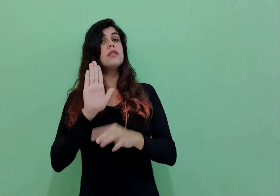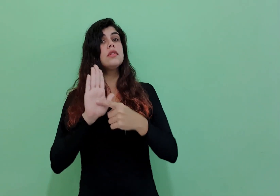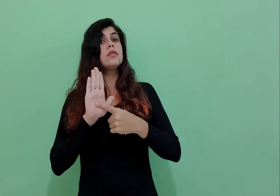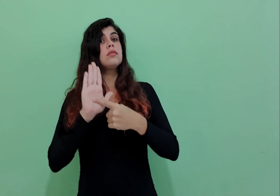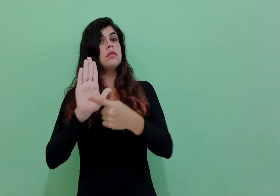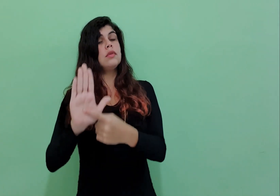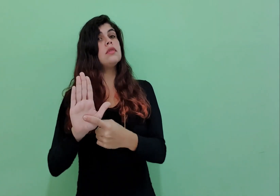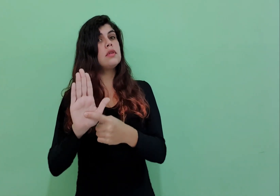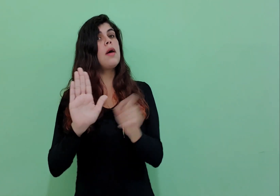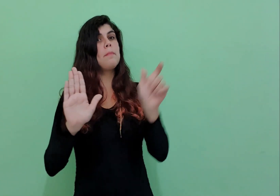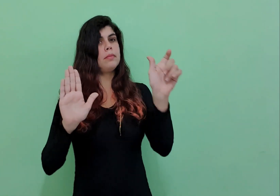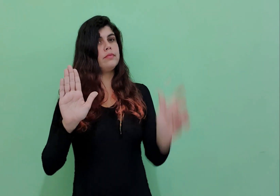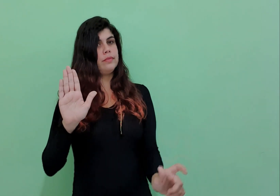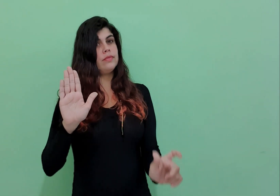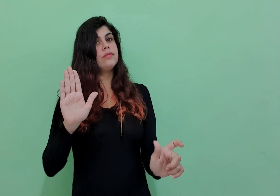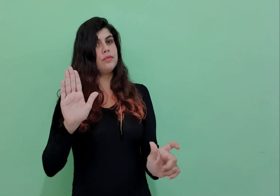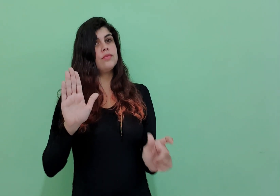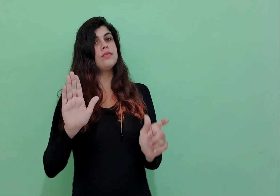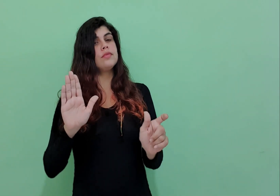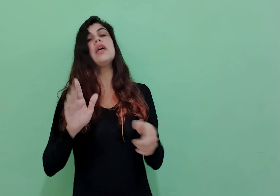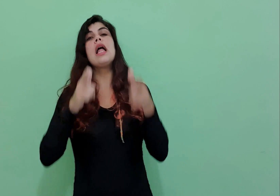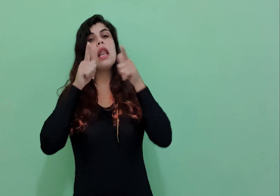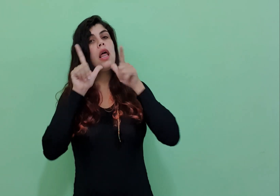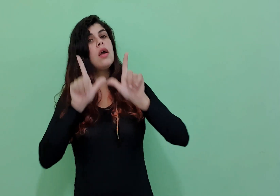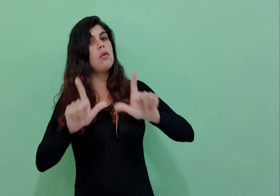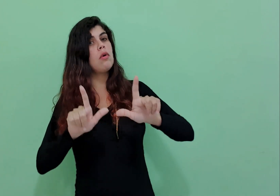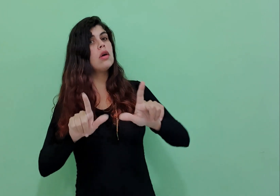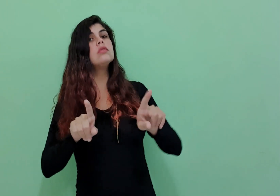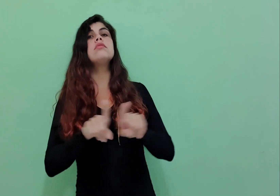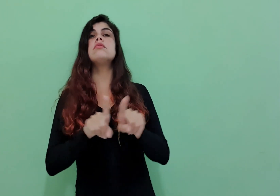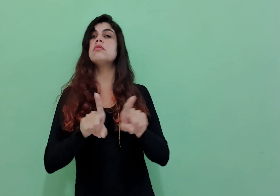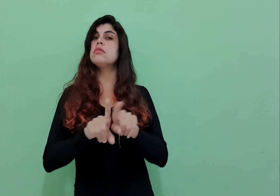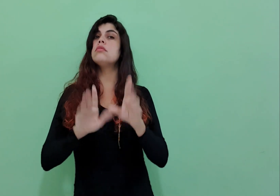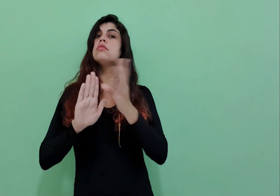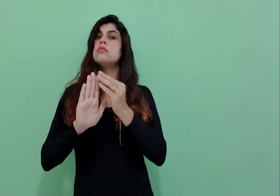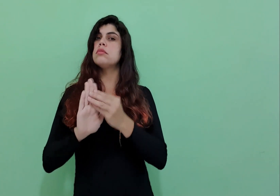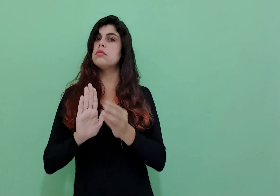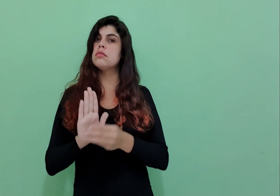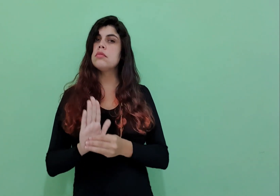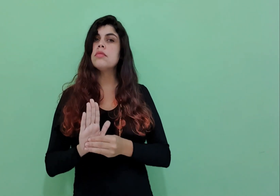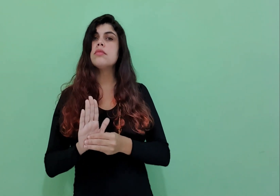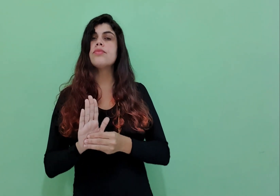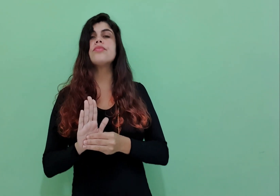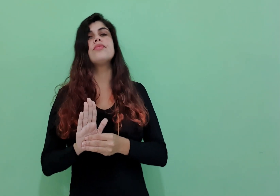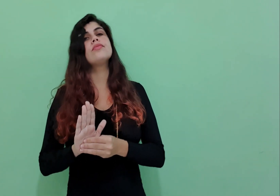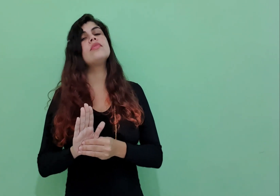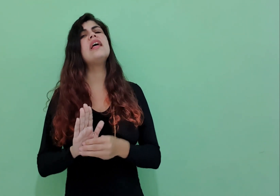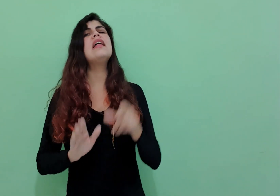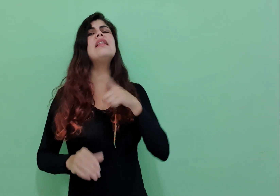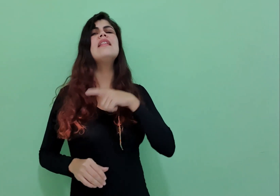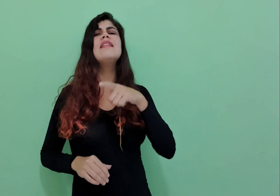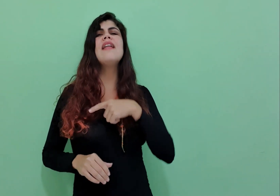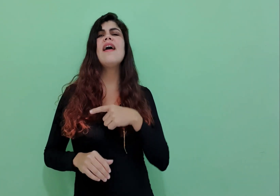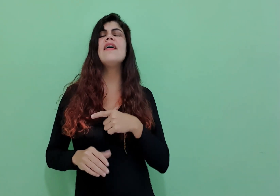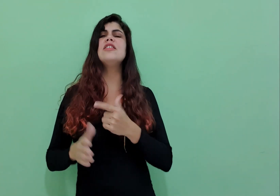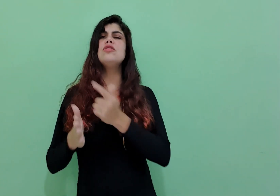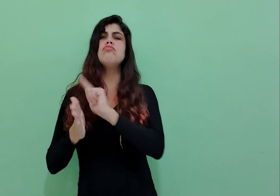queira mostrar para as pessoas, variando a sua linguagem e também o conteúdo. Tem vários tipos de